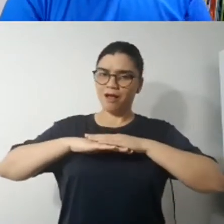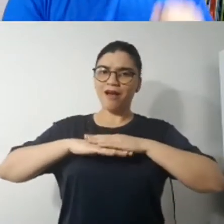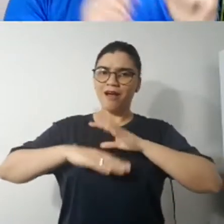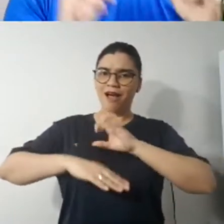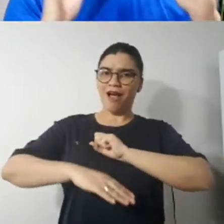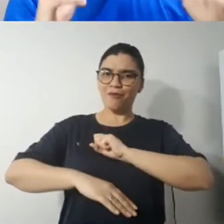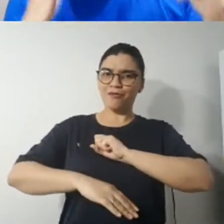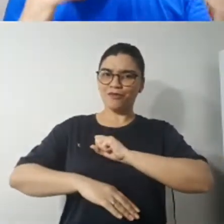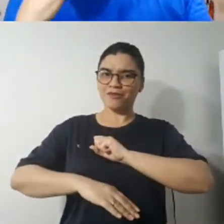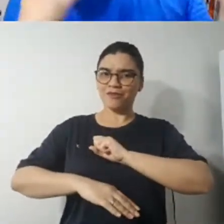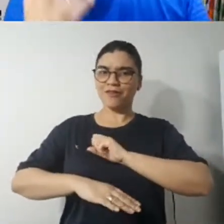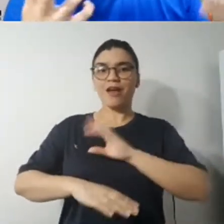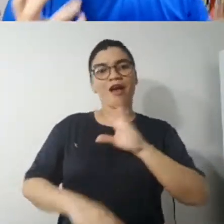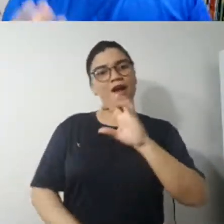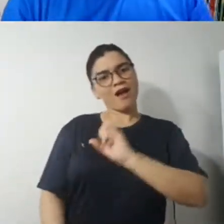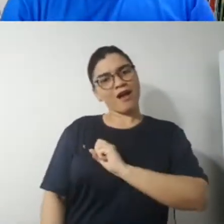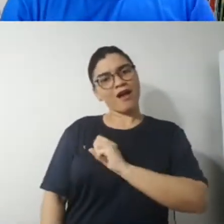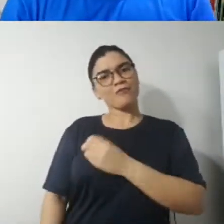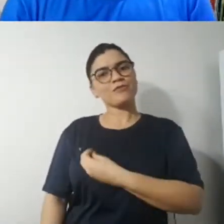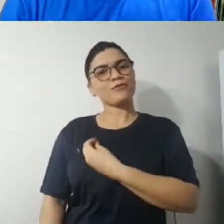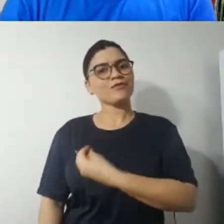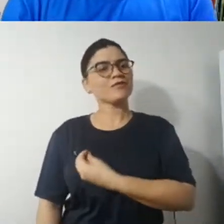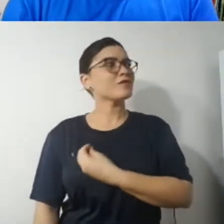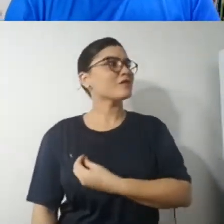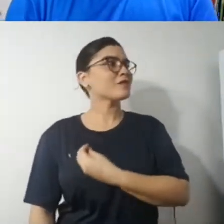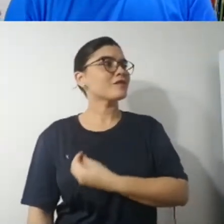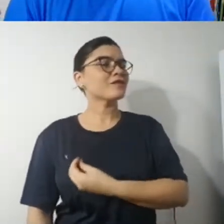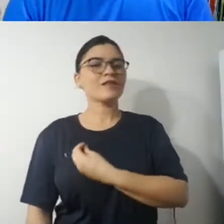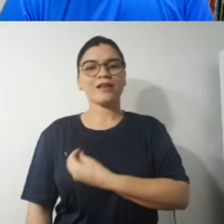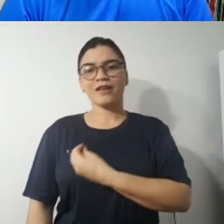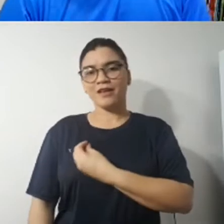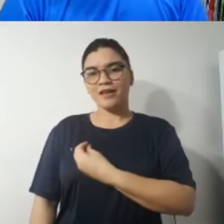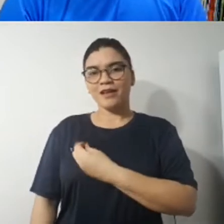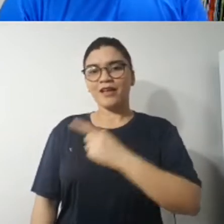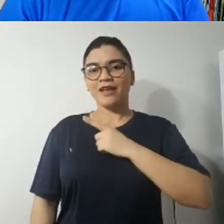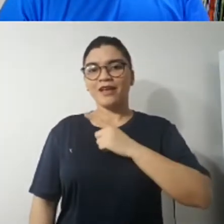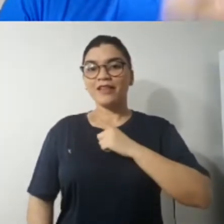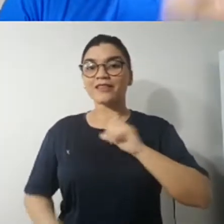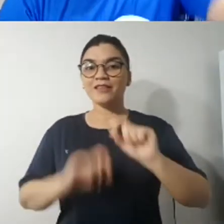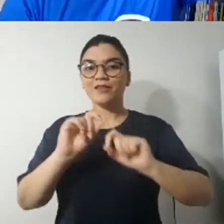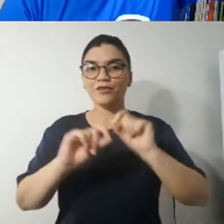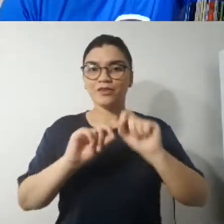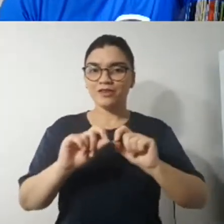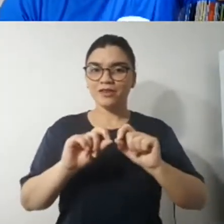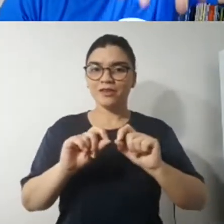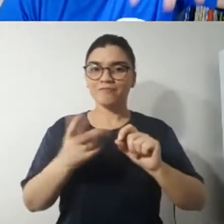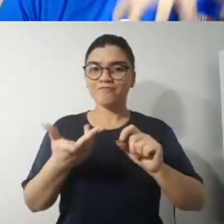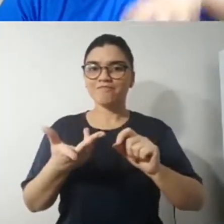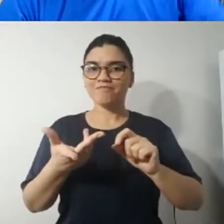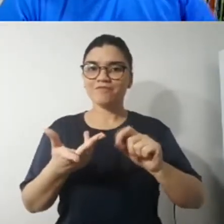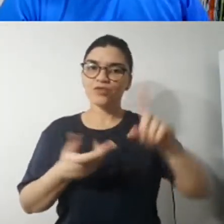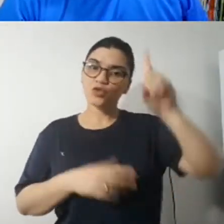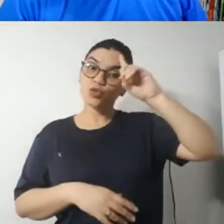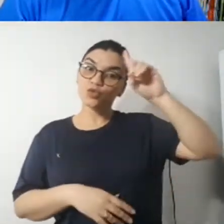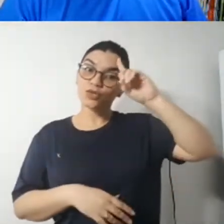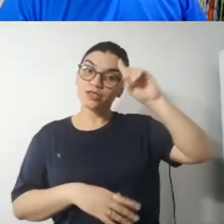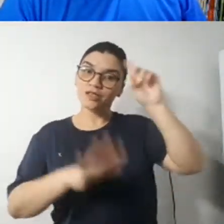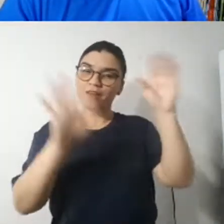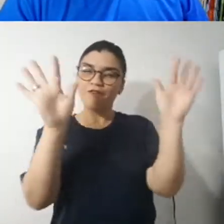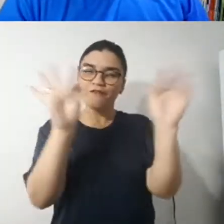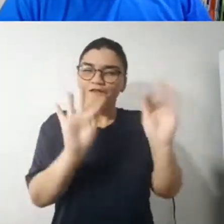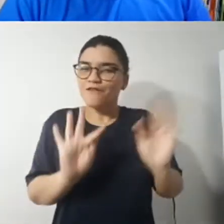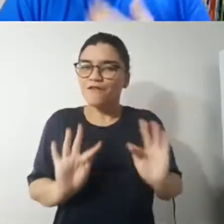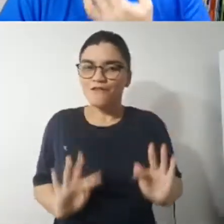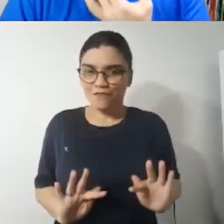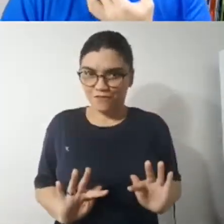que quer amar a vida e ter dias felizes, agora ele está se prendendo à dimensão